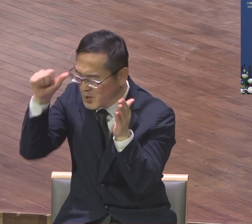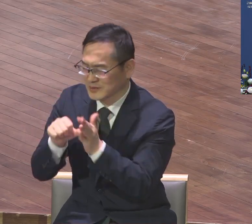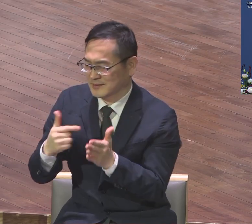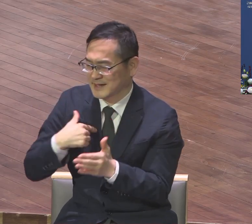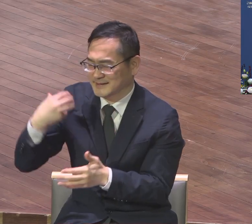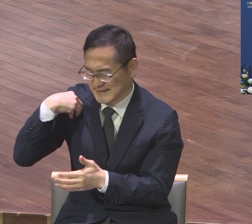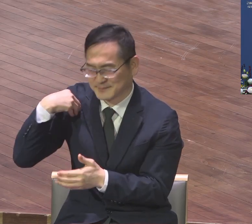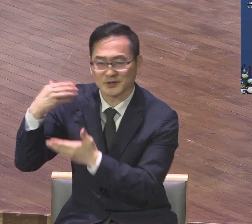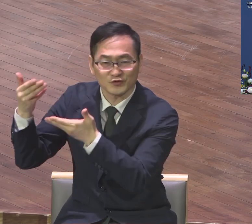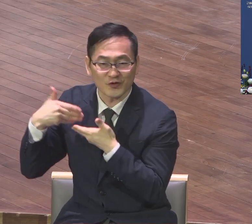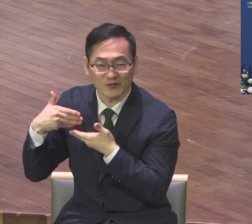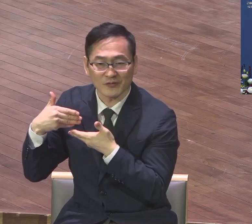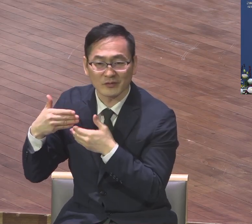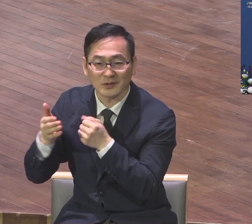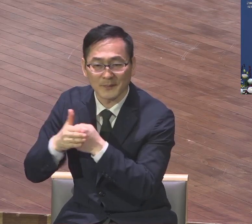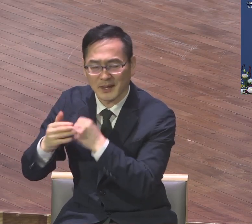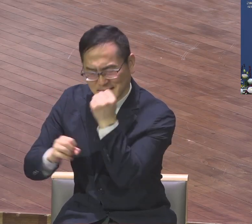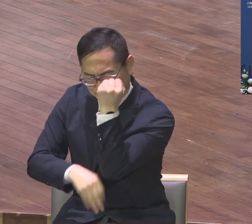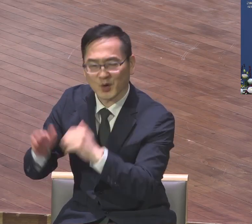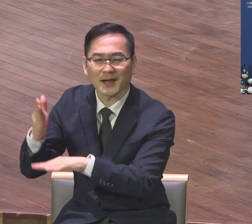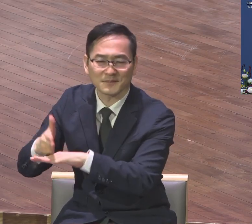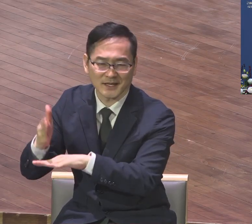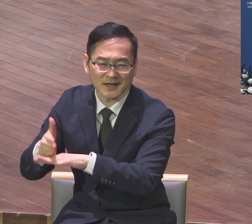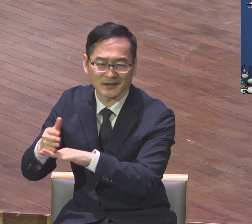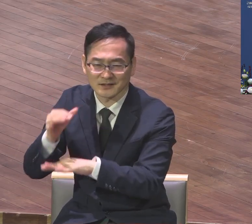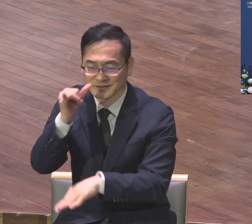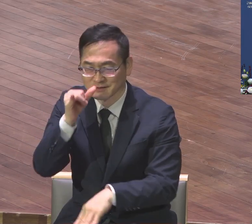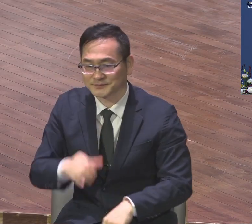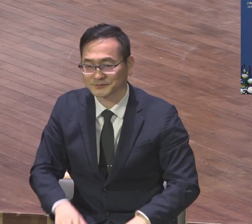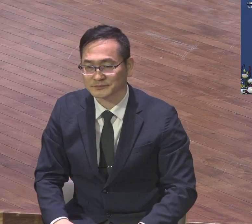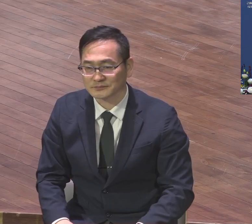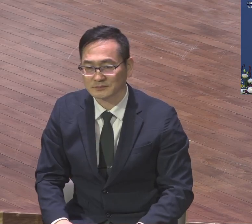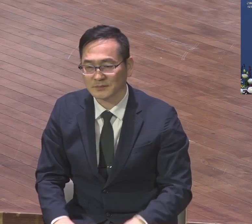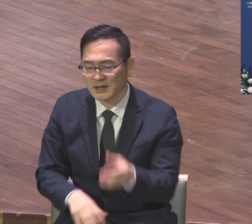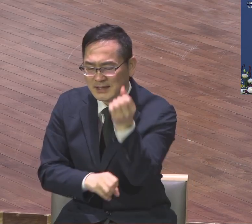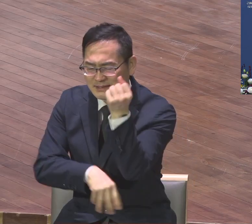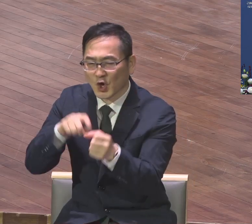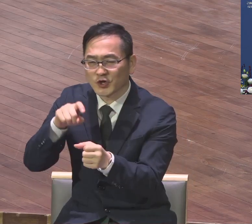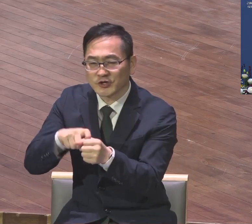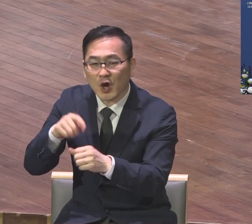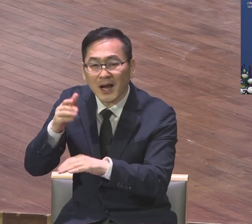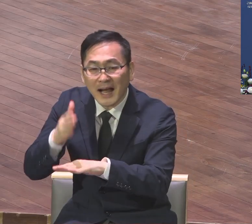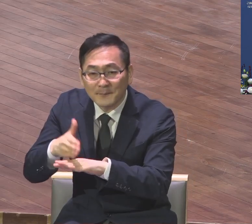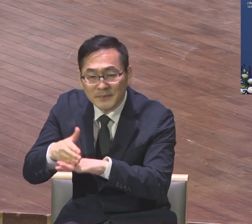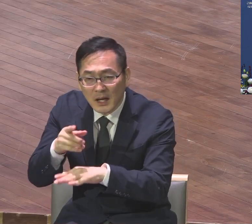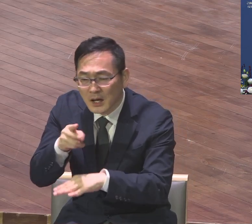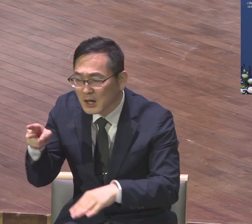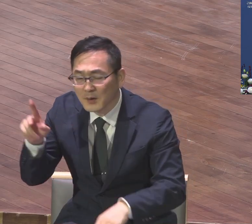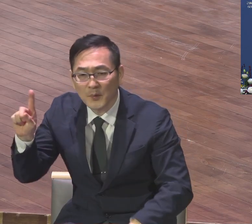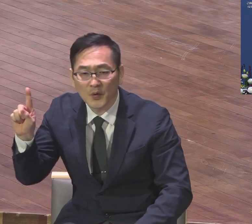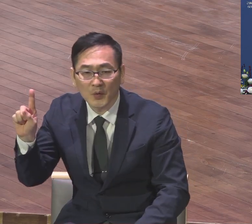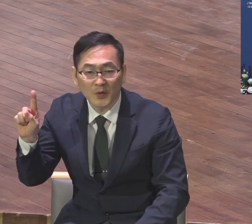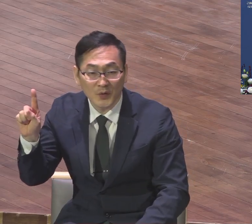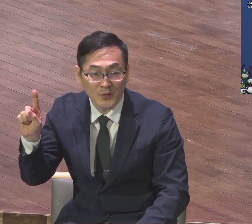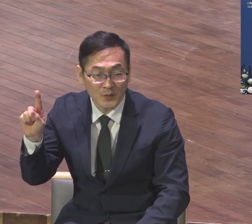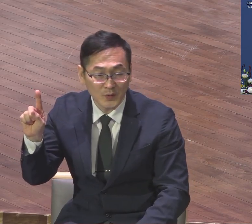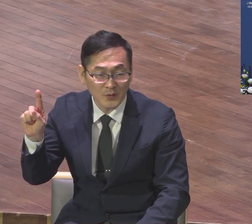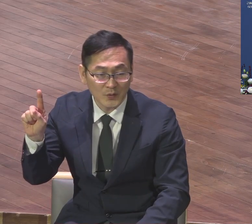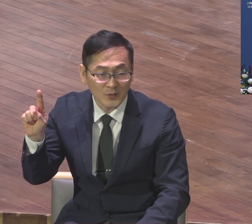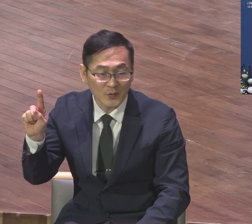것이다. 그렇다면 근원적 감사는 뭡니까? 근원적 감사의 핵심은 바로 우리가 고백한